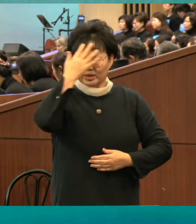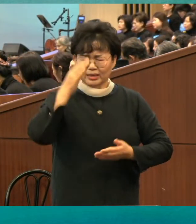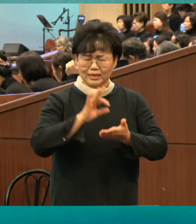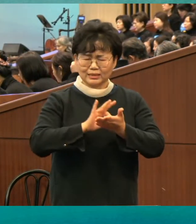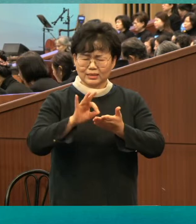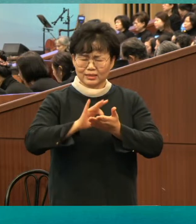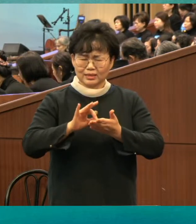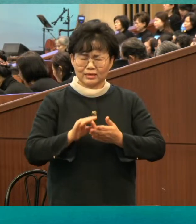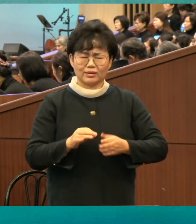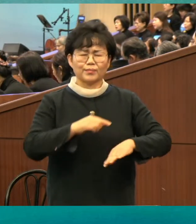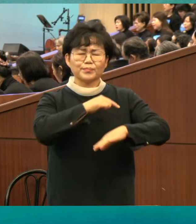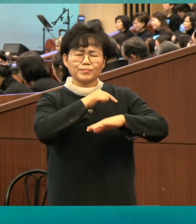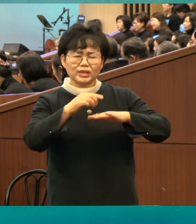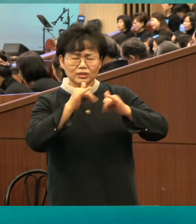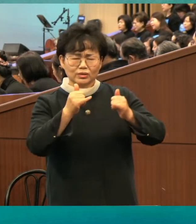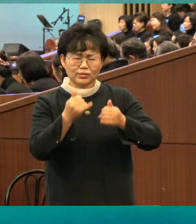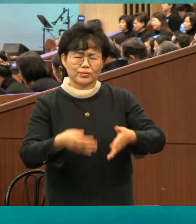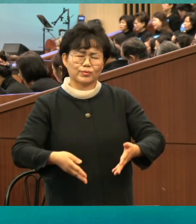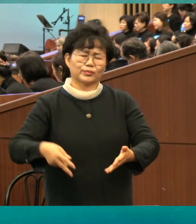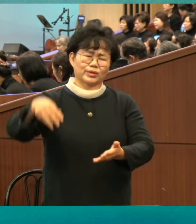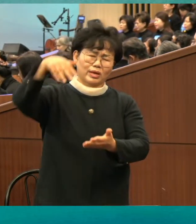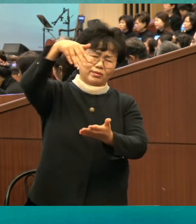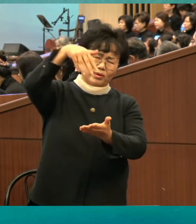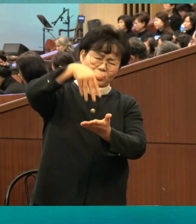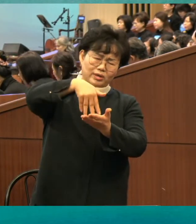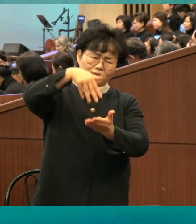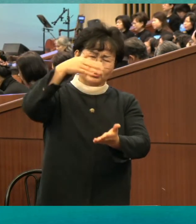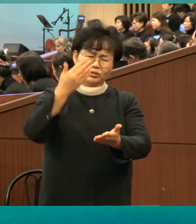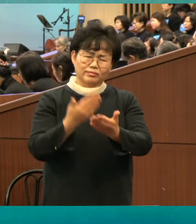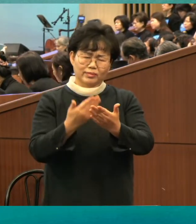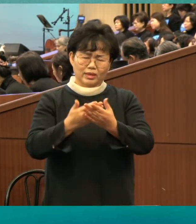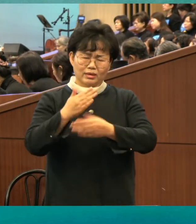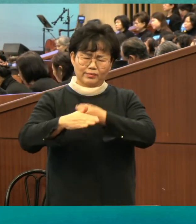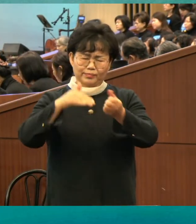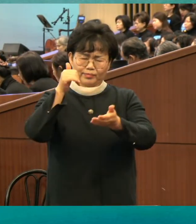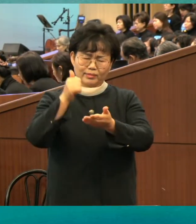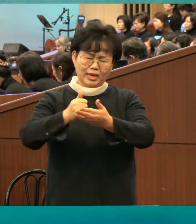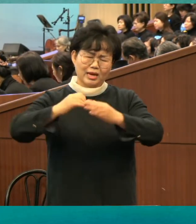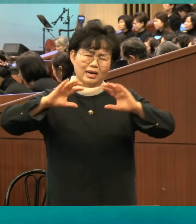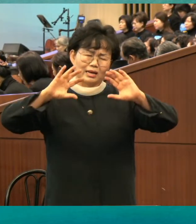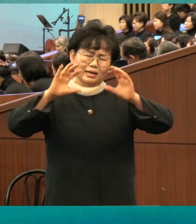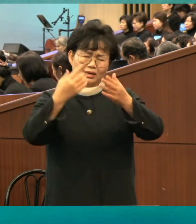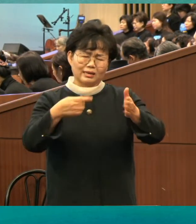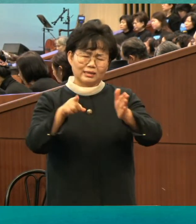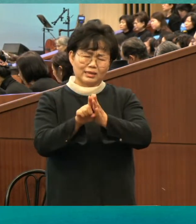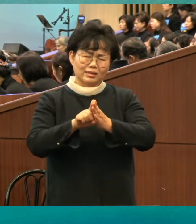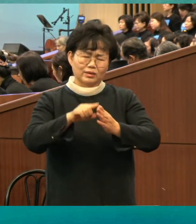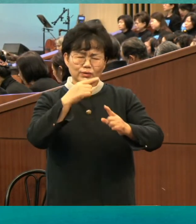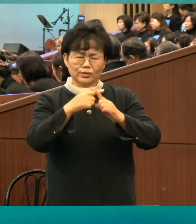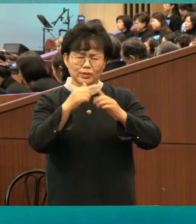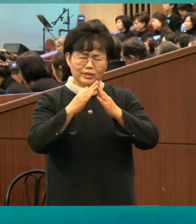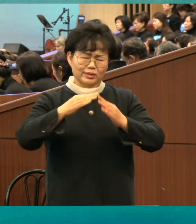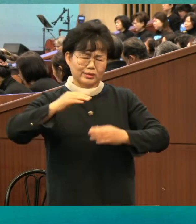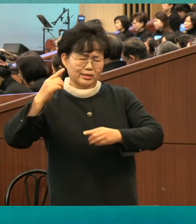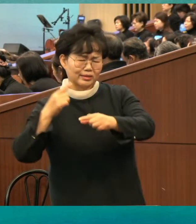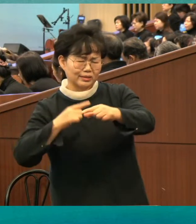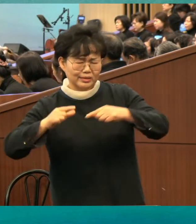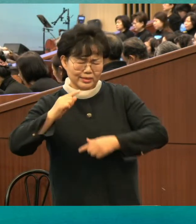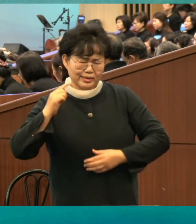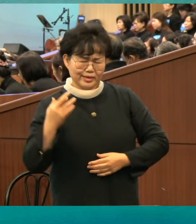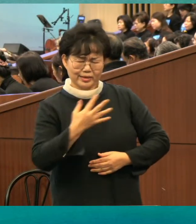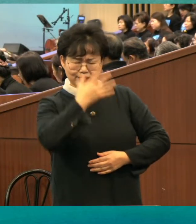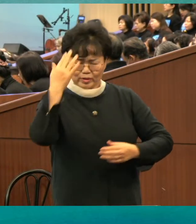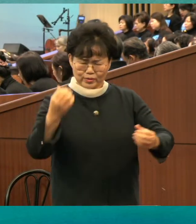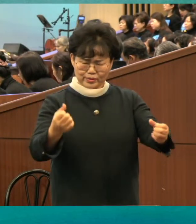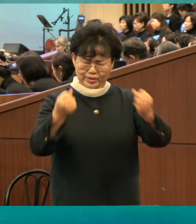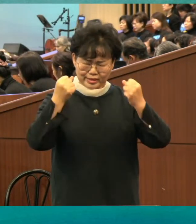뚝 세워 주시옵시고 하나님의 나라 위하여 교회들이 더욱더 아름답게 세워지게 하시고 건강하게 세워져 갈